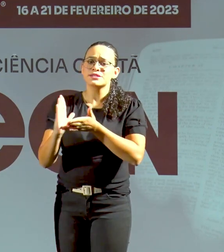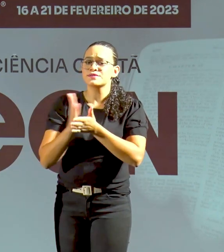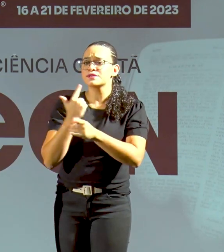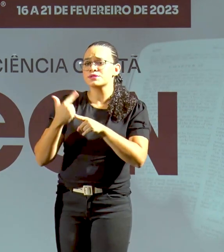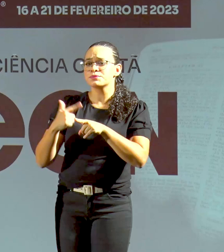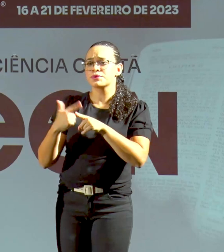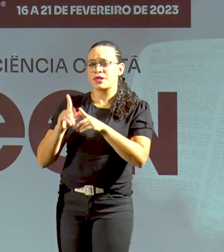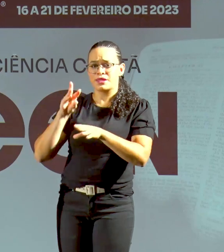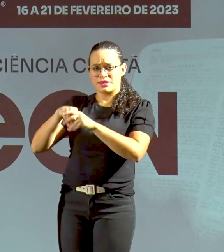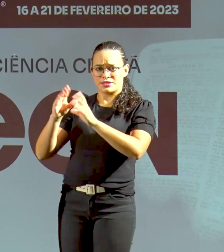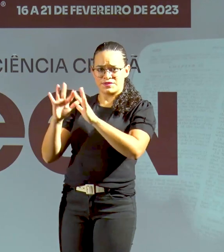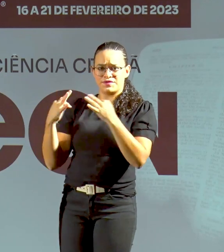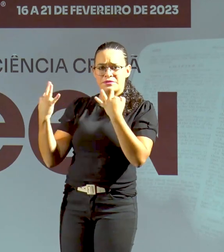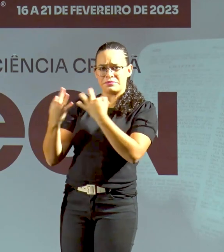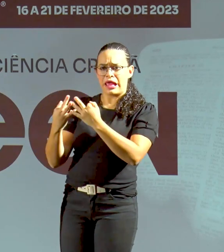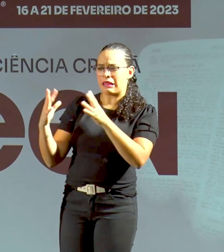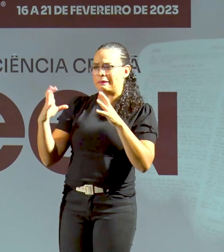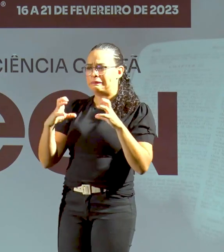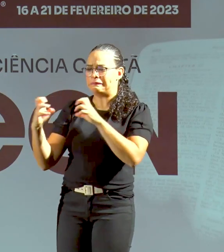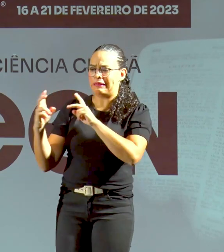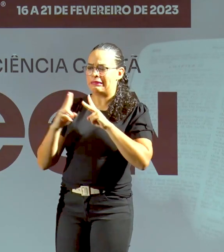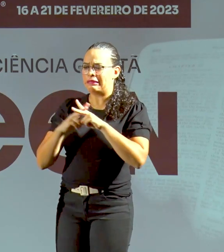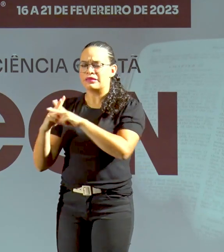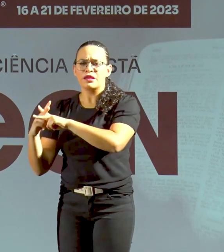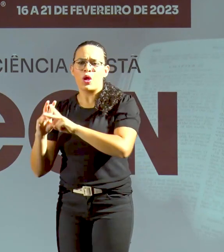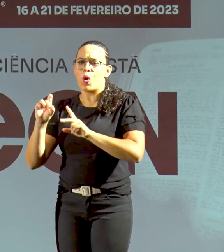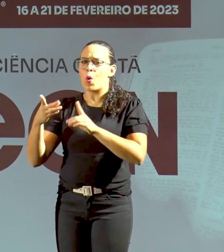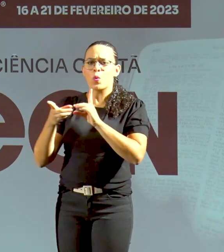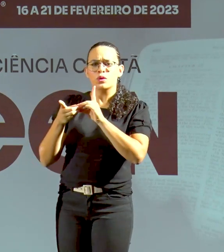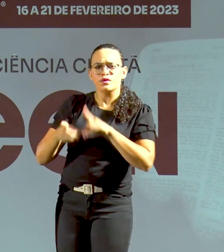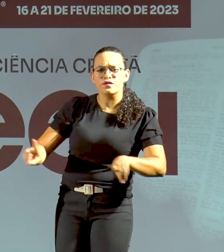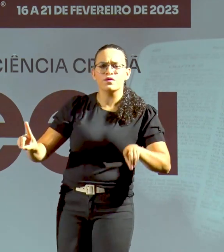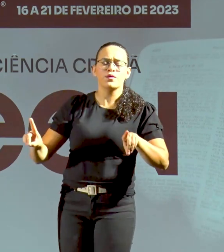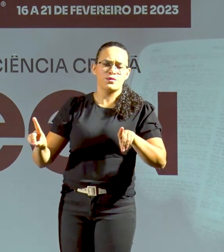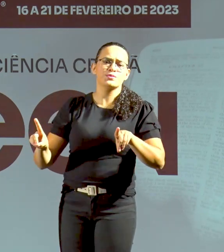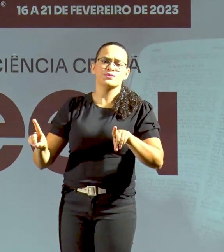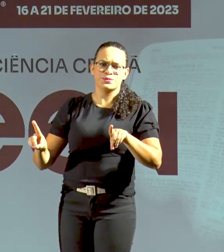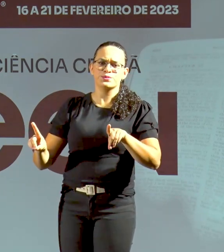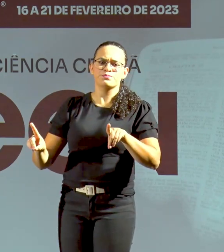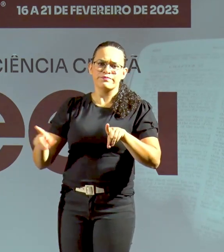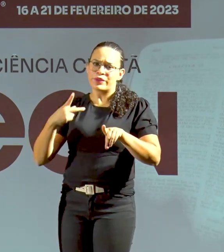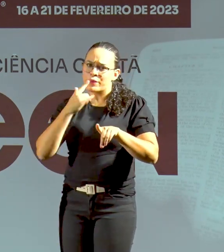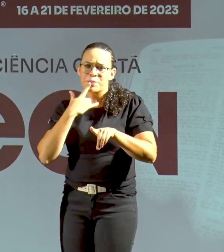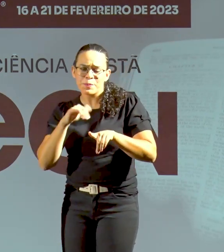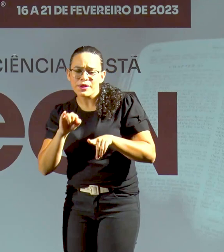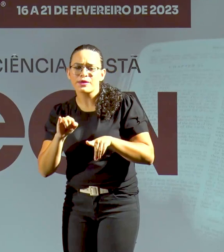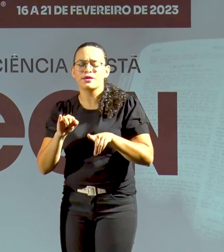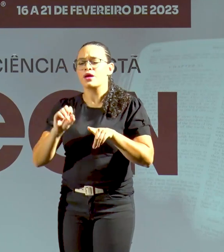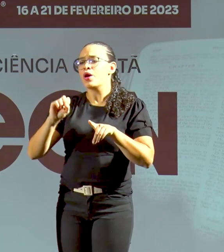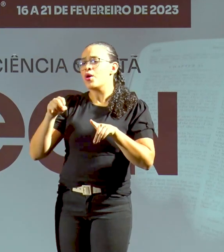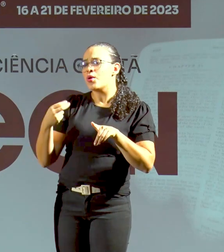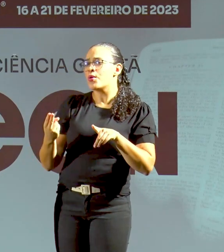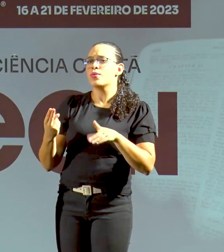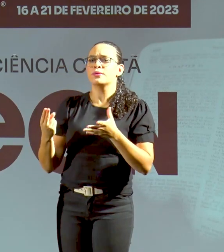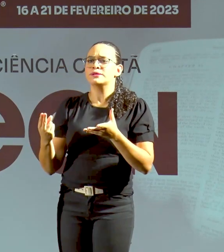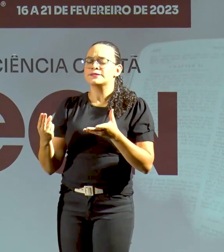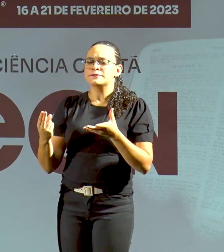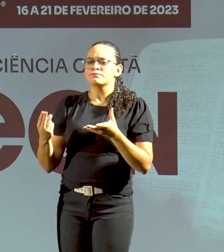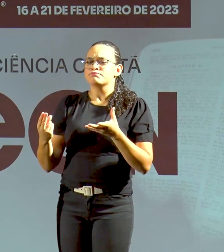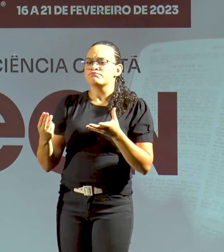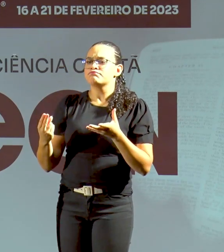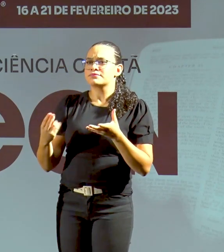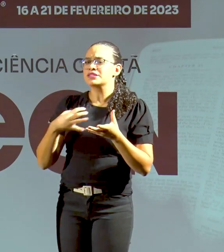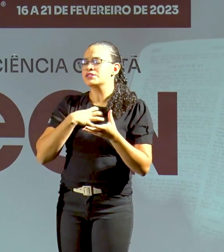conflito familiar talvez por conta de um divórcio dos Pais talvez por conta da ausência